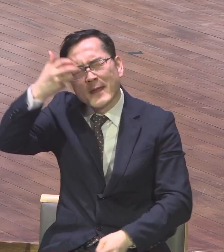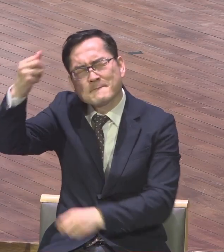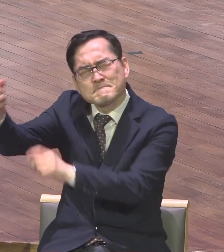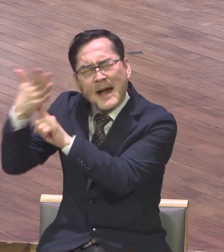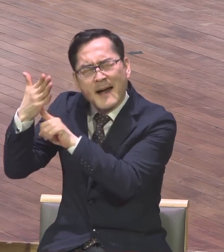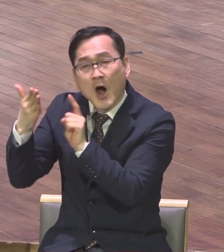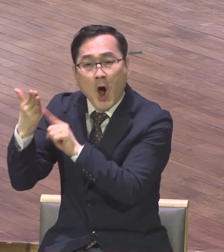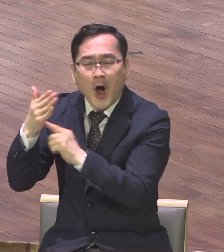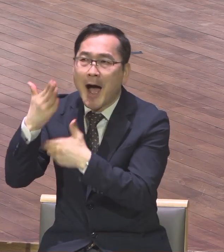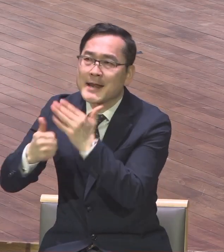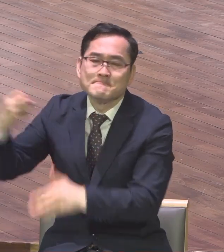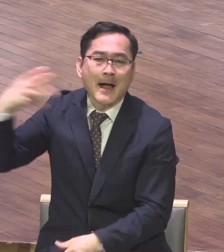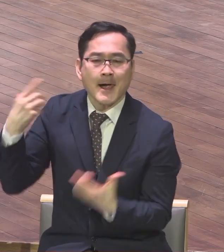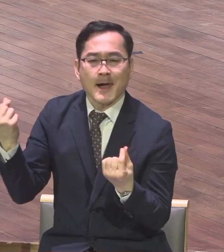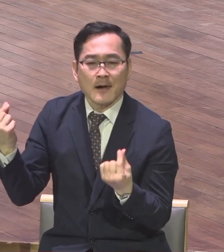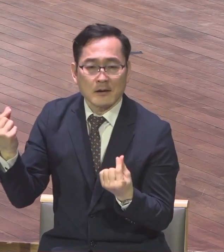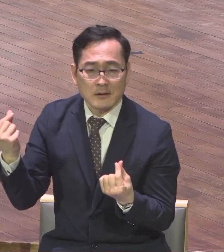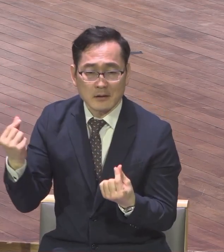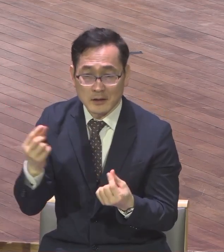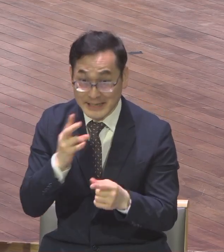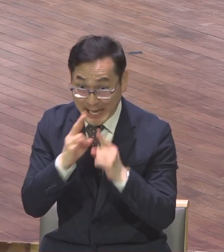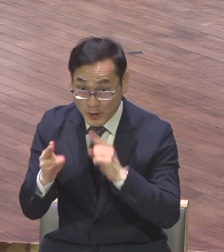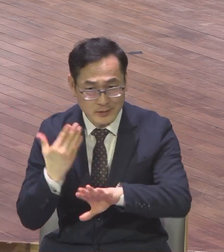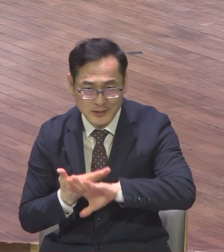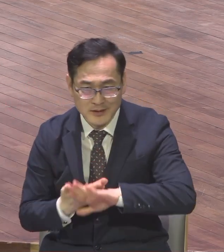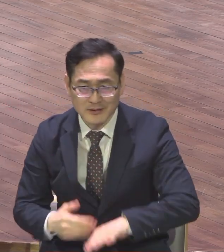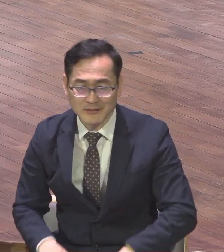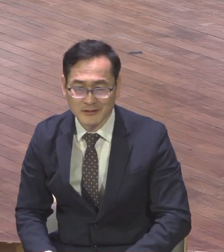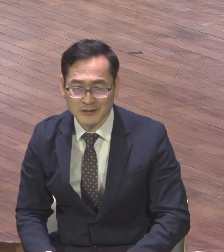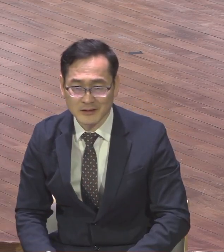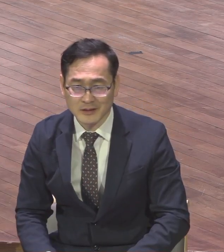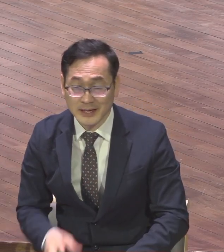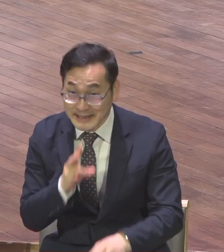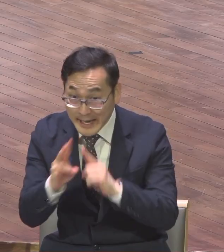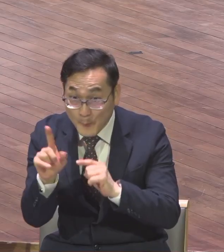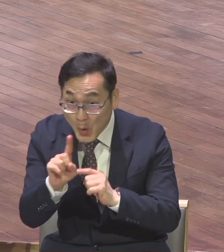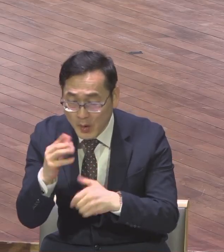가짜예요. 성경이 말하는 예언은 하나님의 말씀이에요.